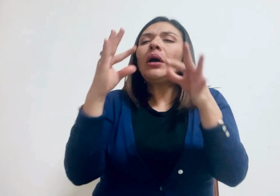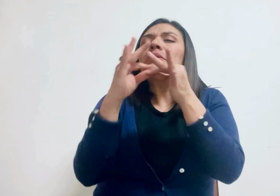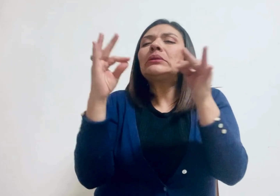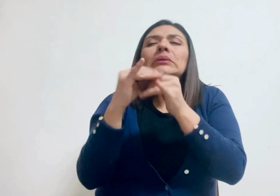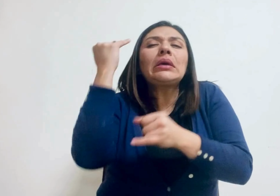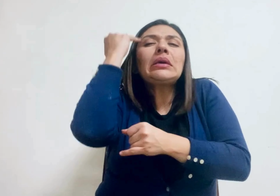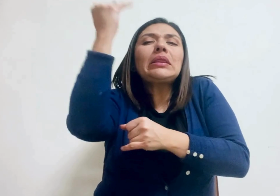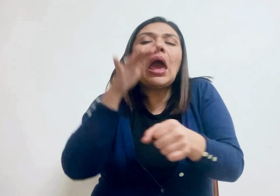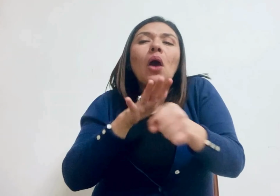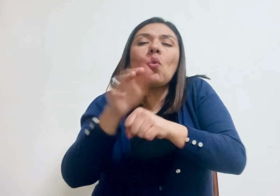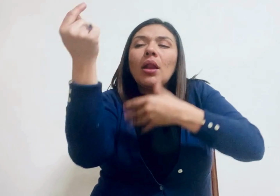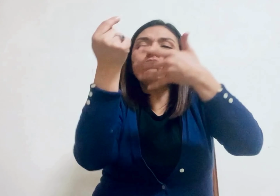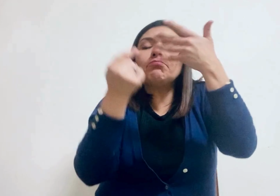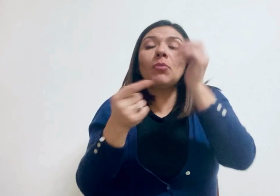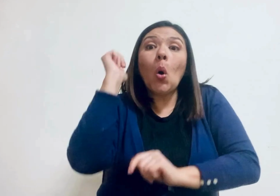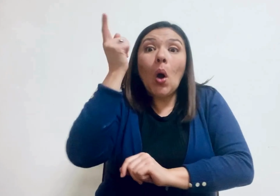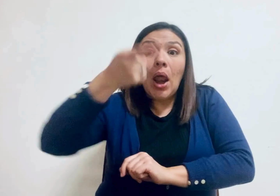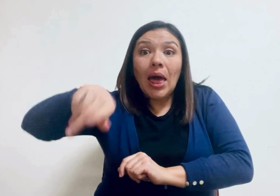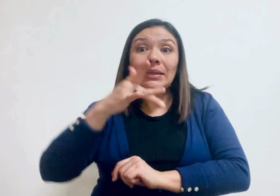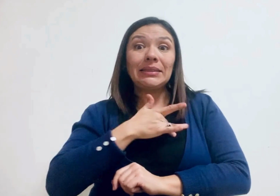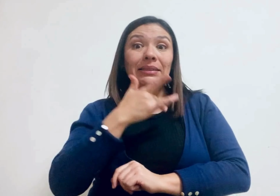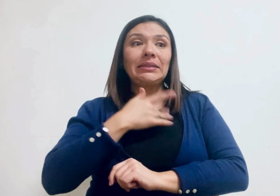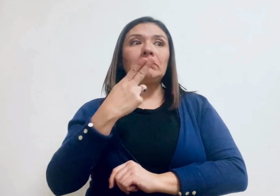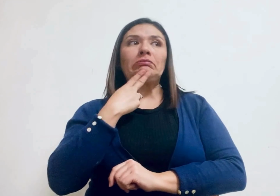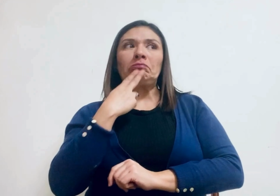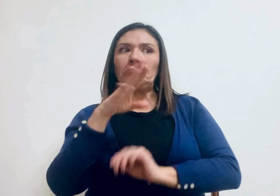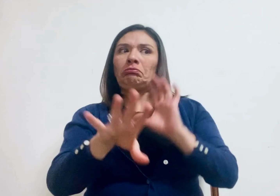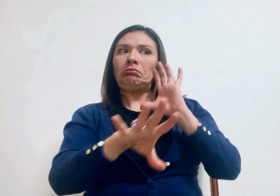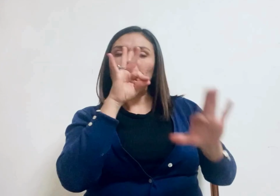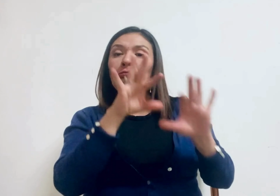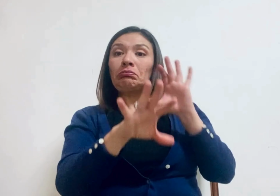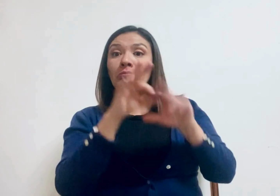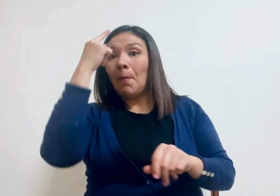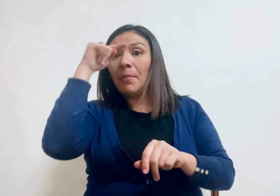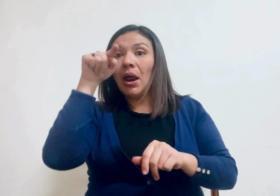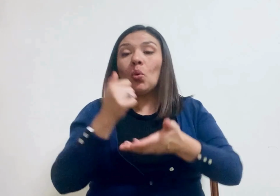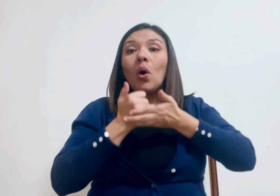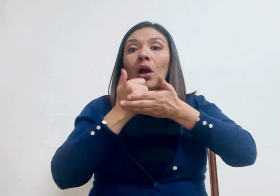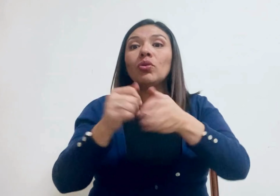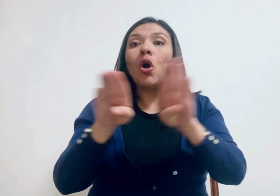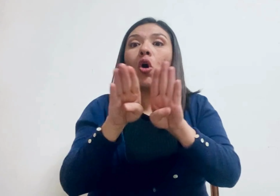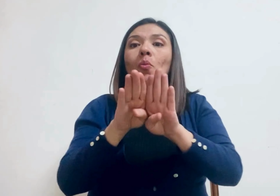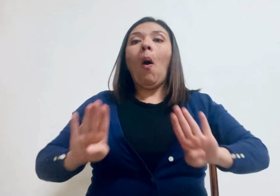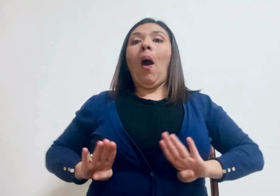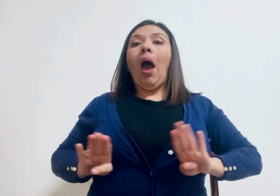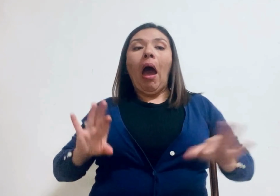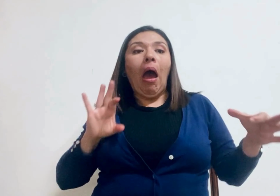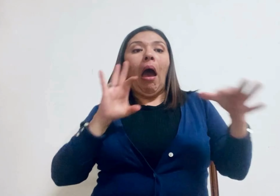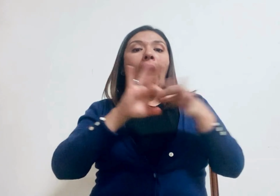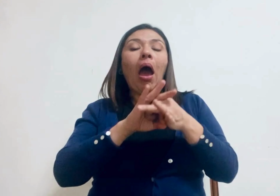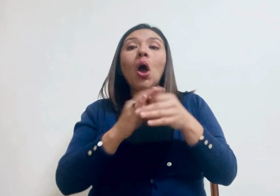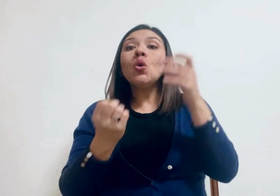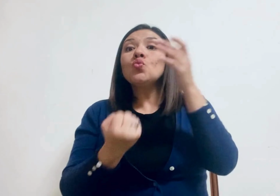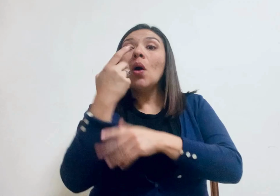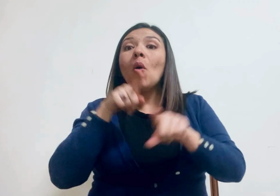dimos algunas estrategias que esperamos que sean útiles y que puedan irte ayudando a ir favoreciendo la relación que van